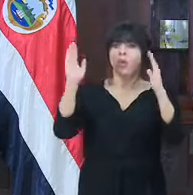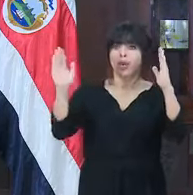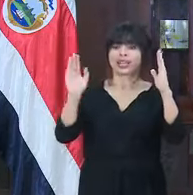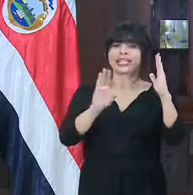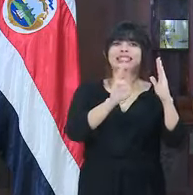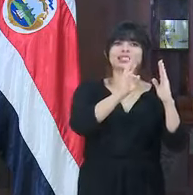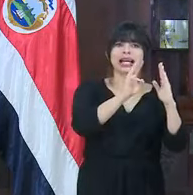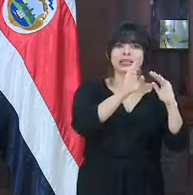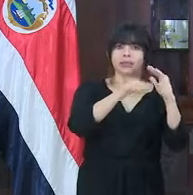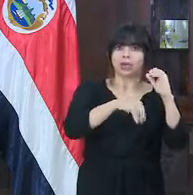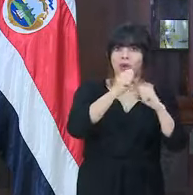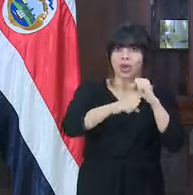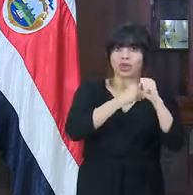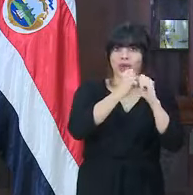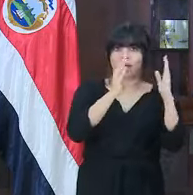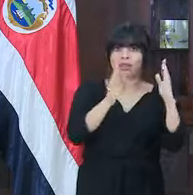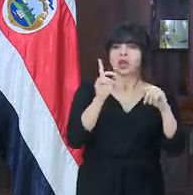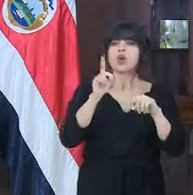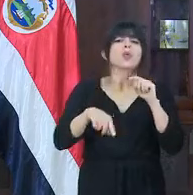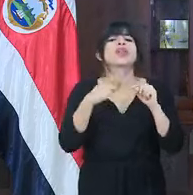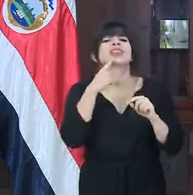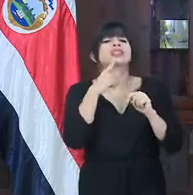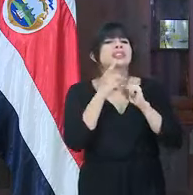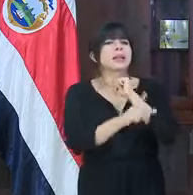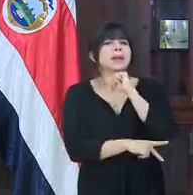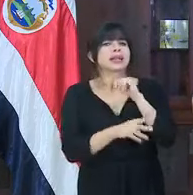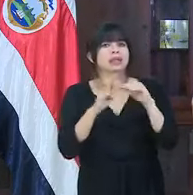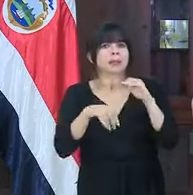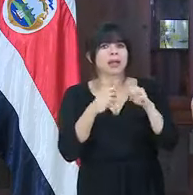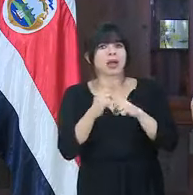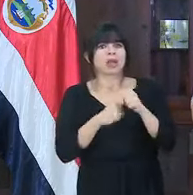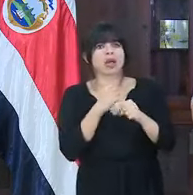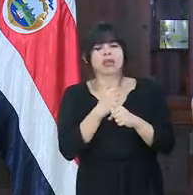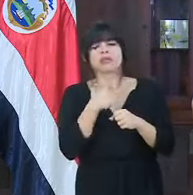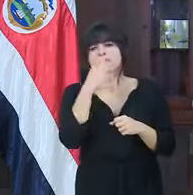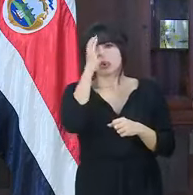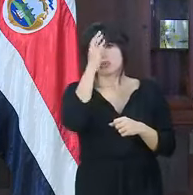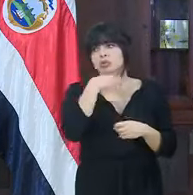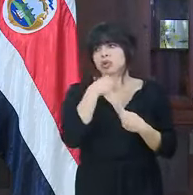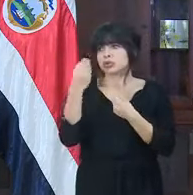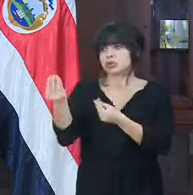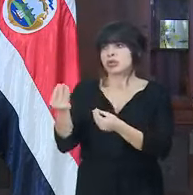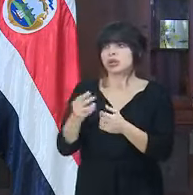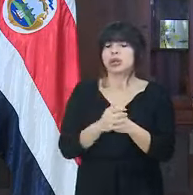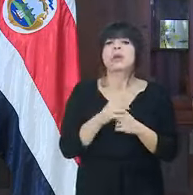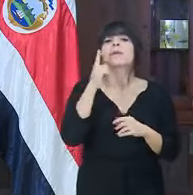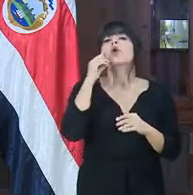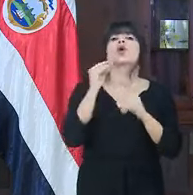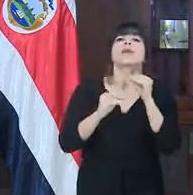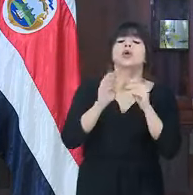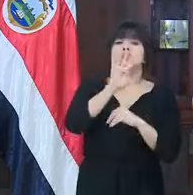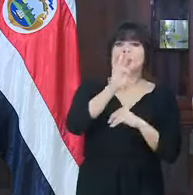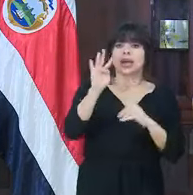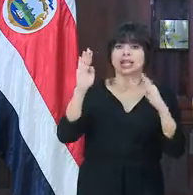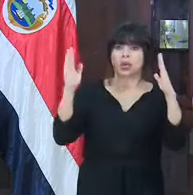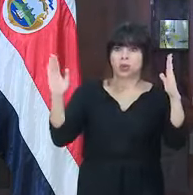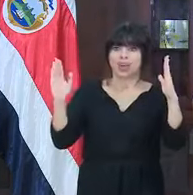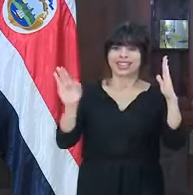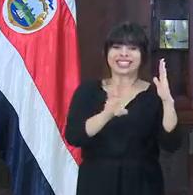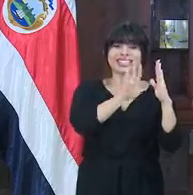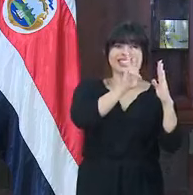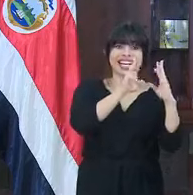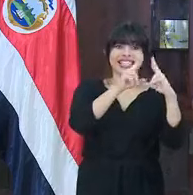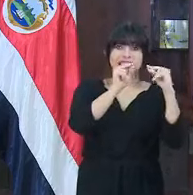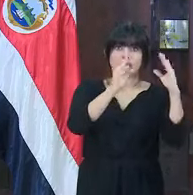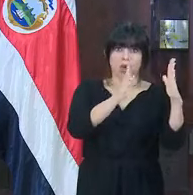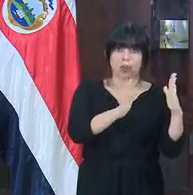son menores de edad. No se puede decir la nacionalidad. ¿De los menores? Eso, sí. Ahorita se las conseguimos. Okay, por lo menos de los 44, 6